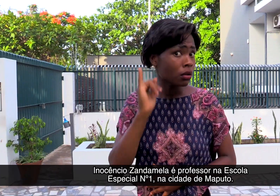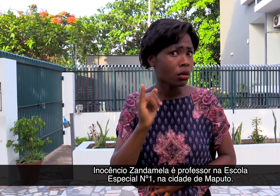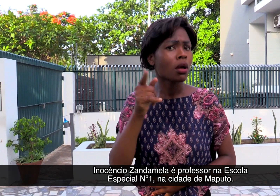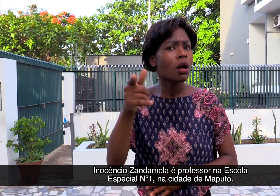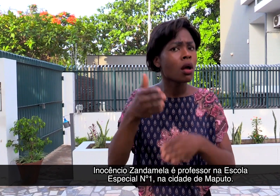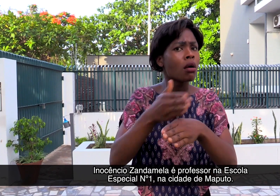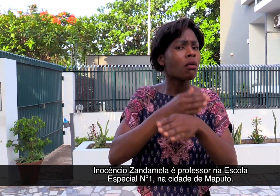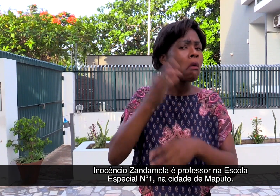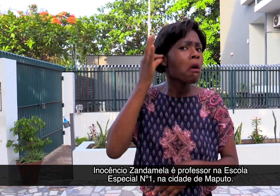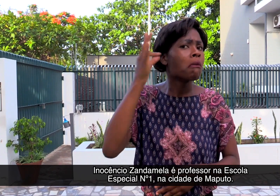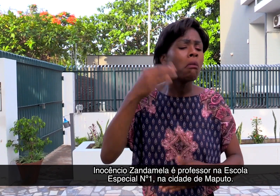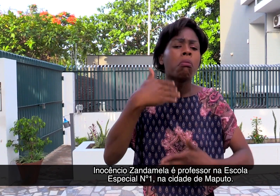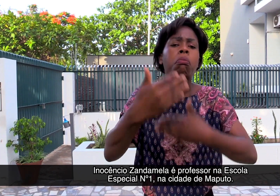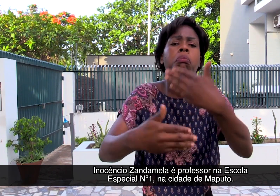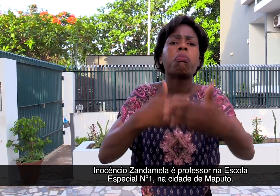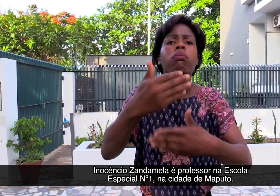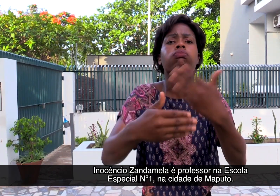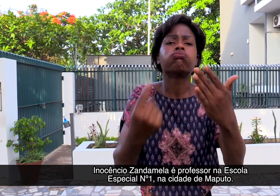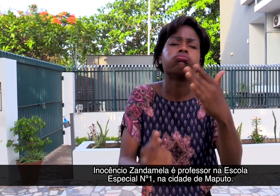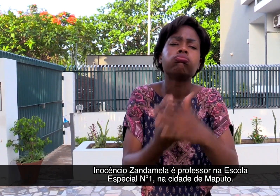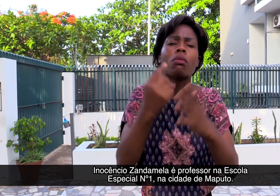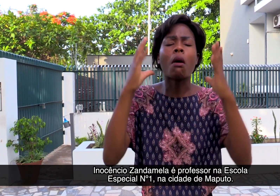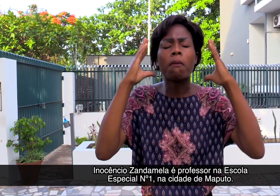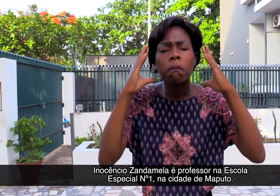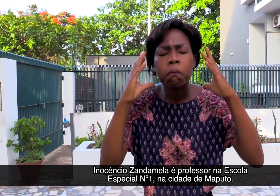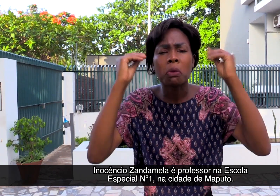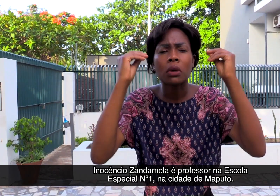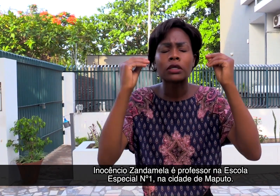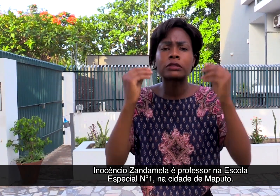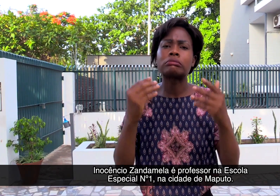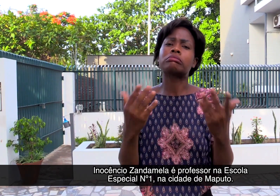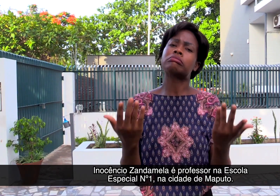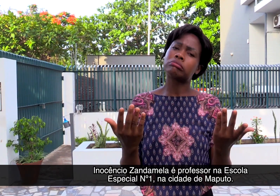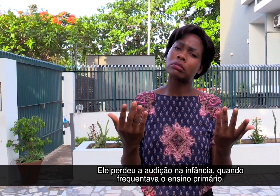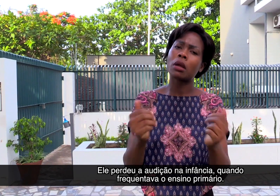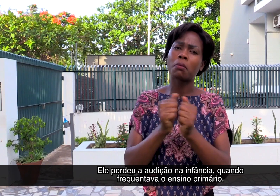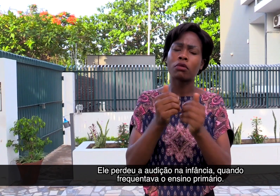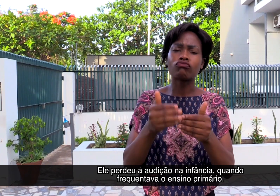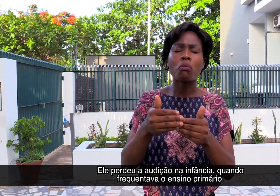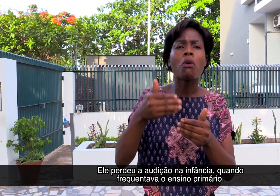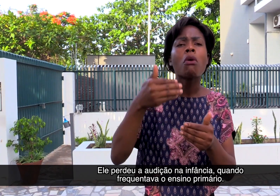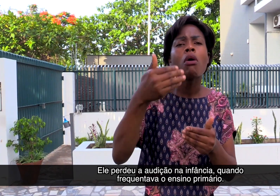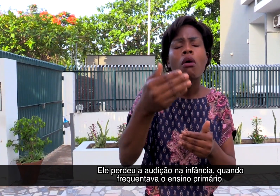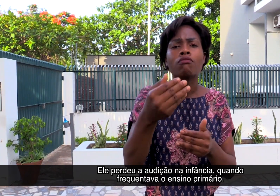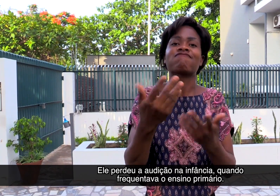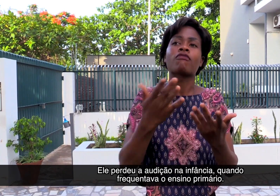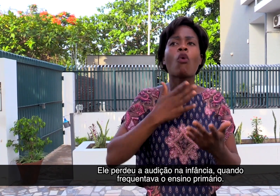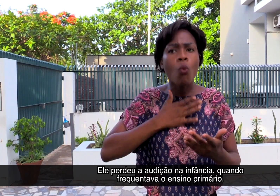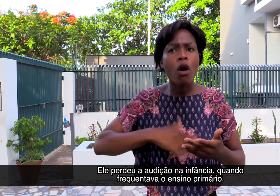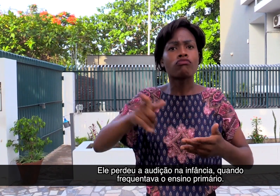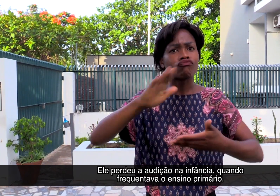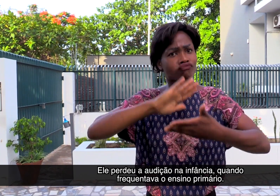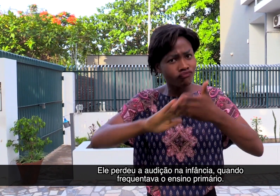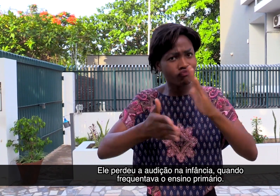Inocêncio Zandamela é professor na Escola Especial número 1, na cidade de Maputo. Ele perdeu a audição na